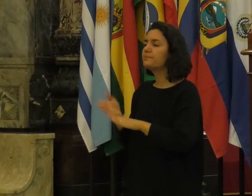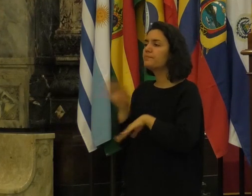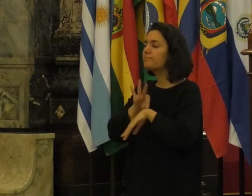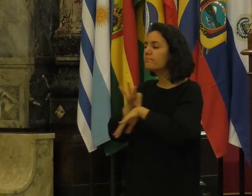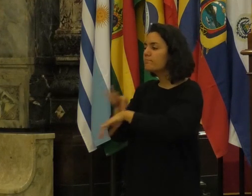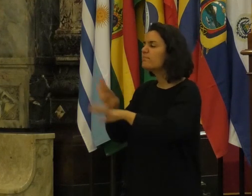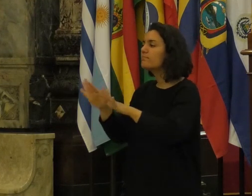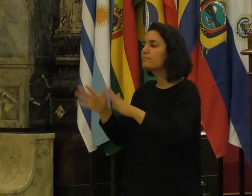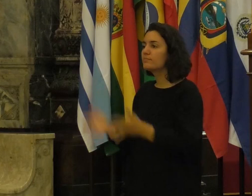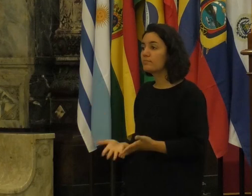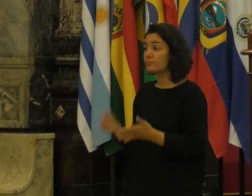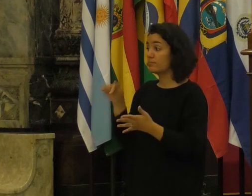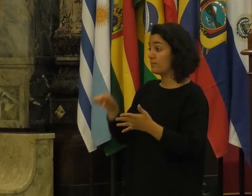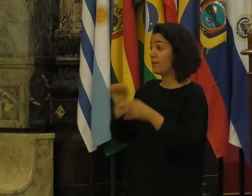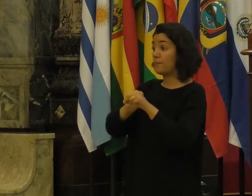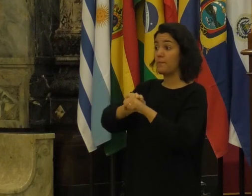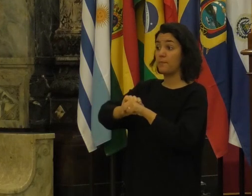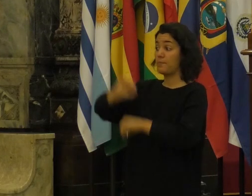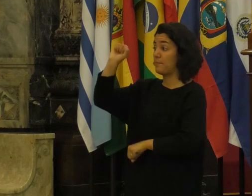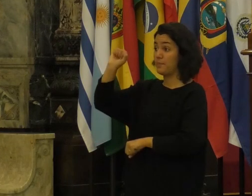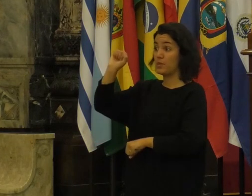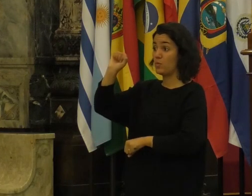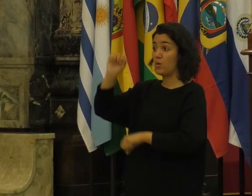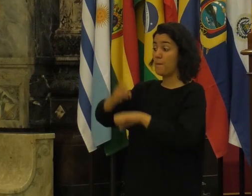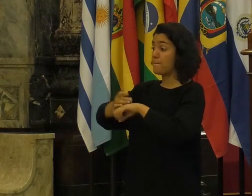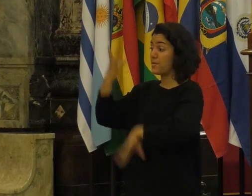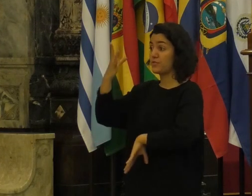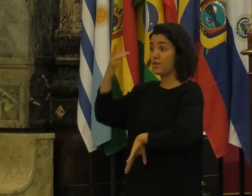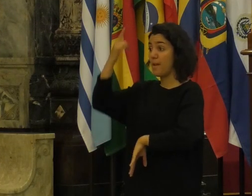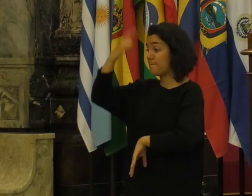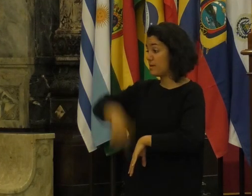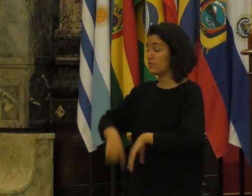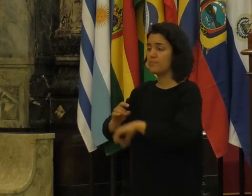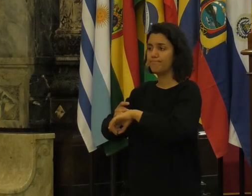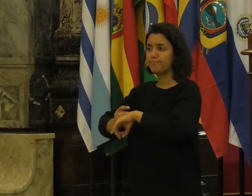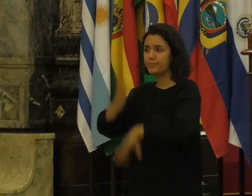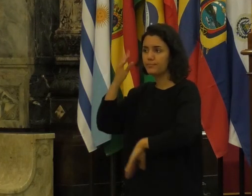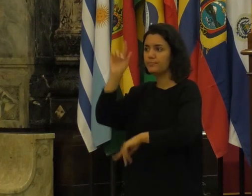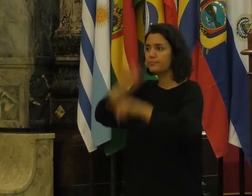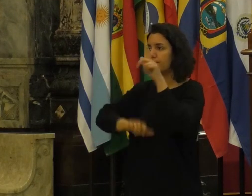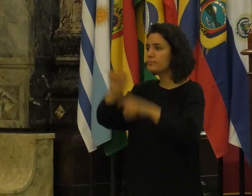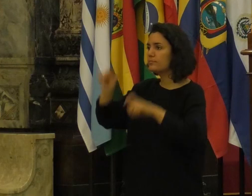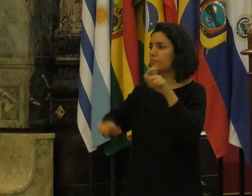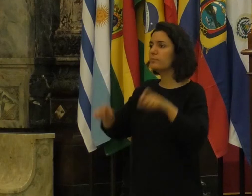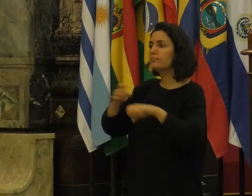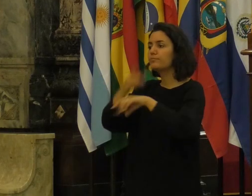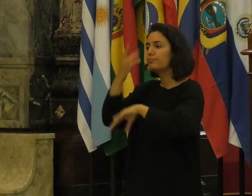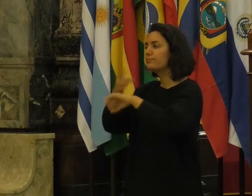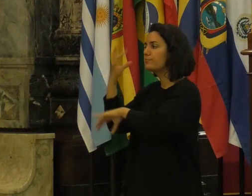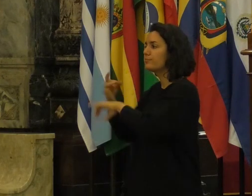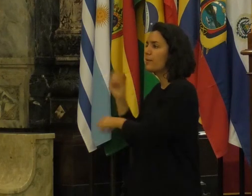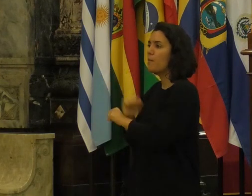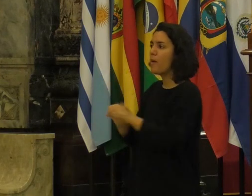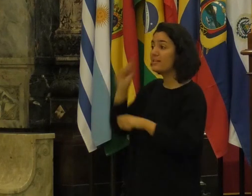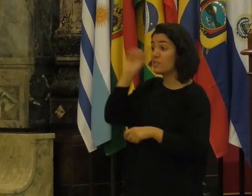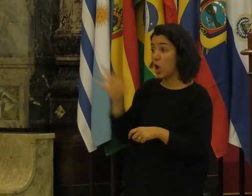profesionalizante. Se abrieron las carreras de psicología para formar profesionales que sirvieran para la